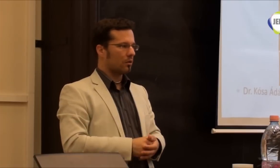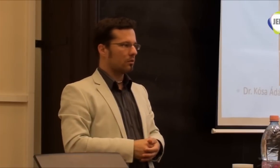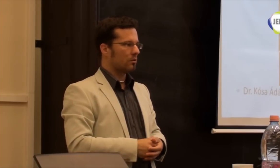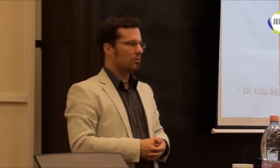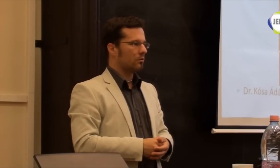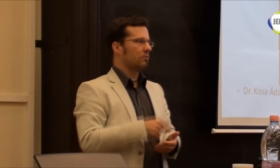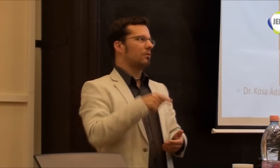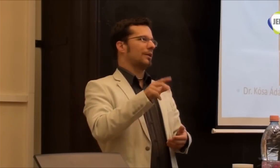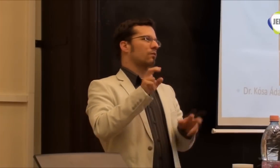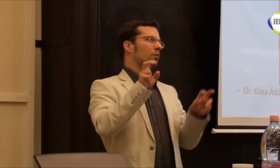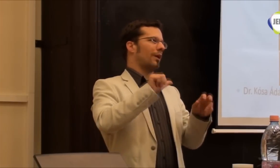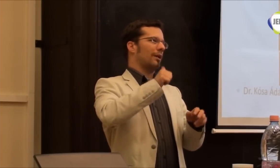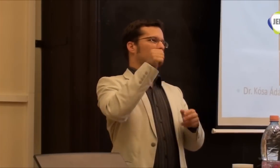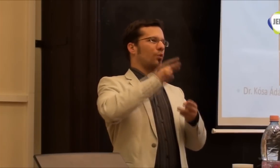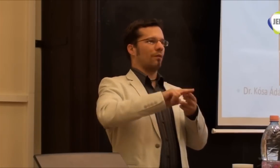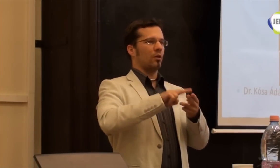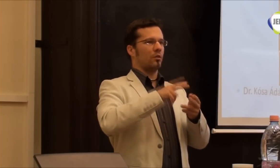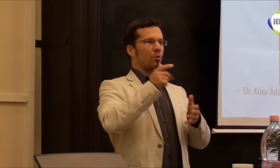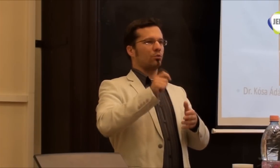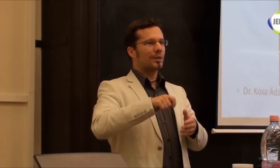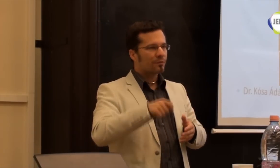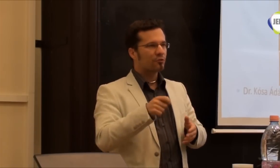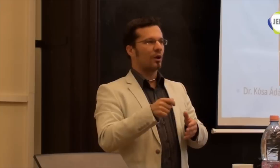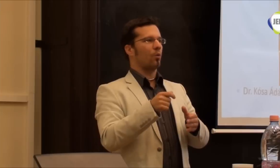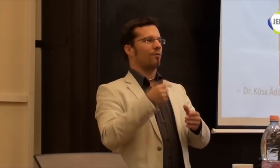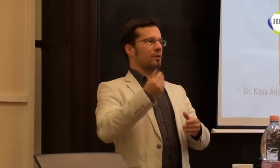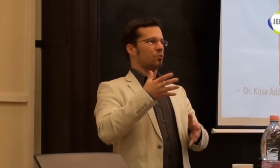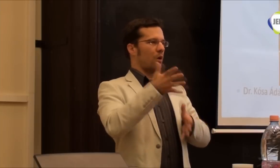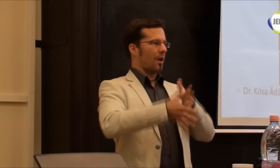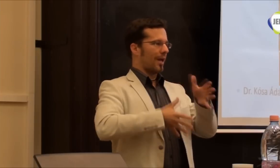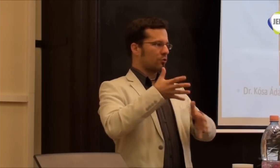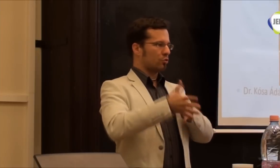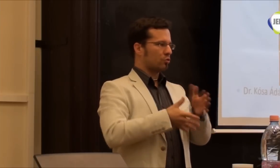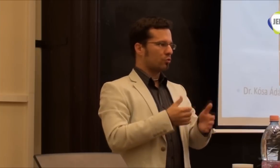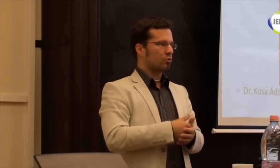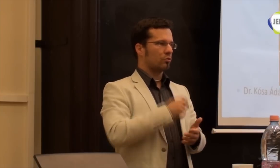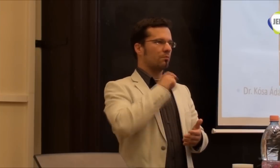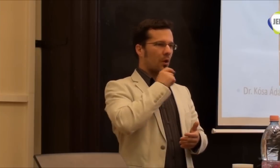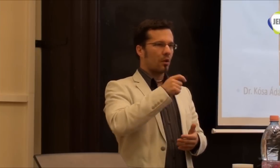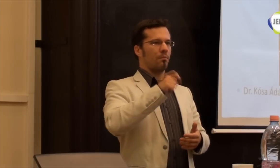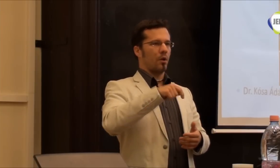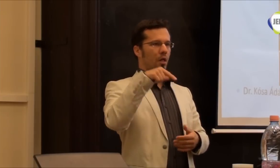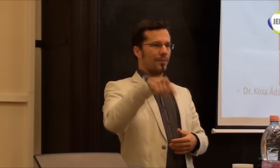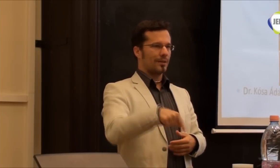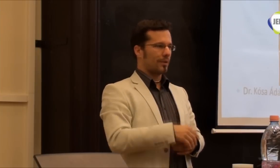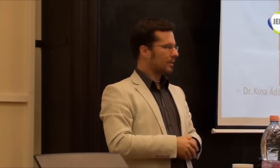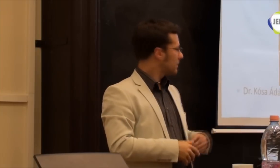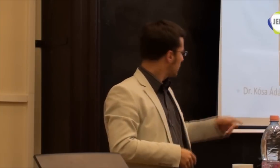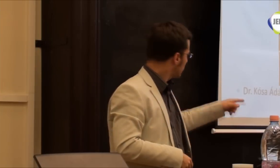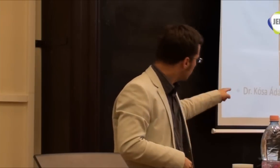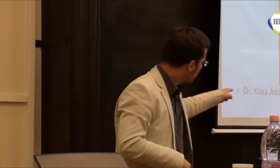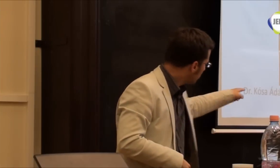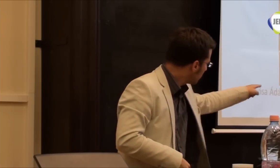magyar parlamentben is felszólalt. Ez volt az első hivatalos képviselői felszólalás jelnyelven a magyar